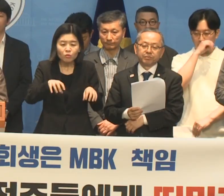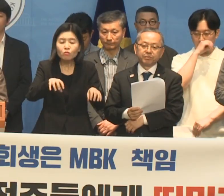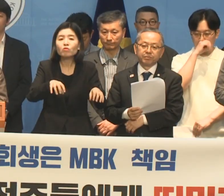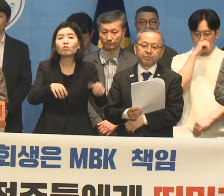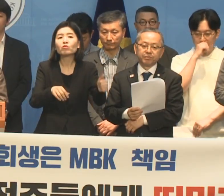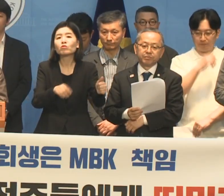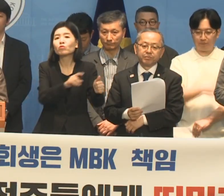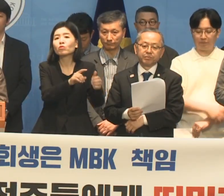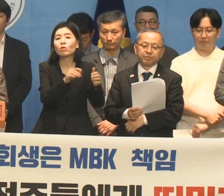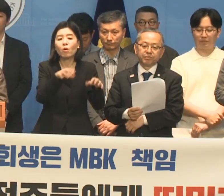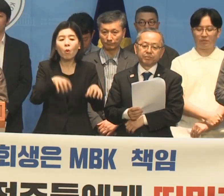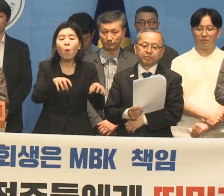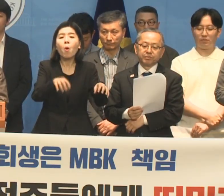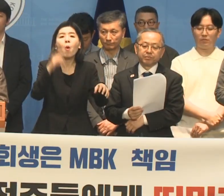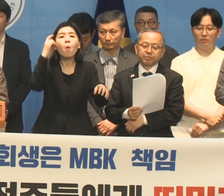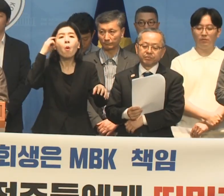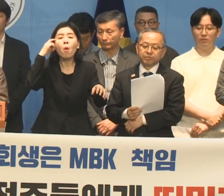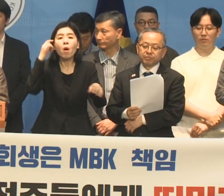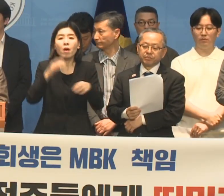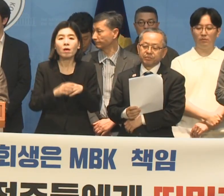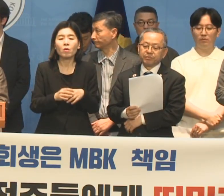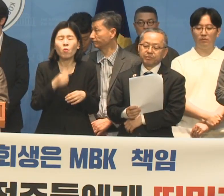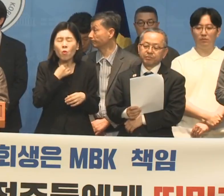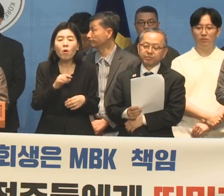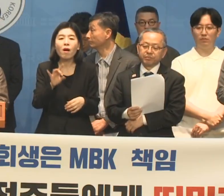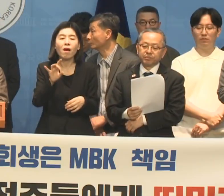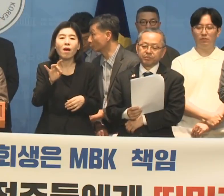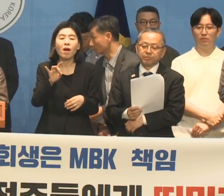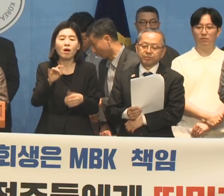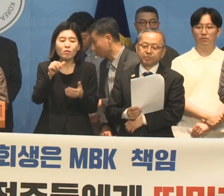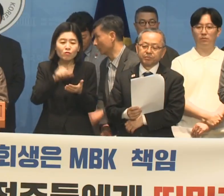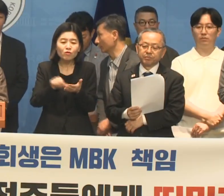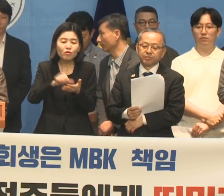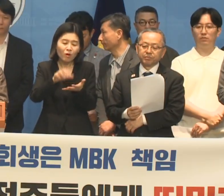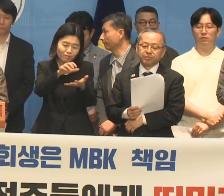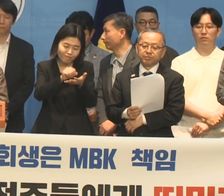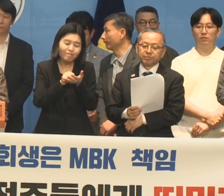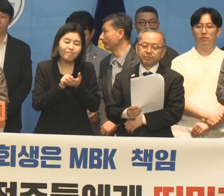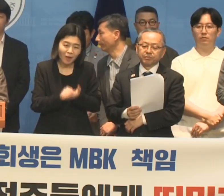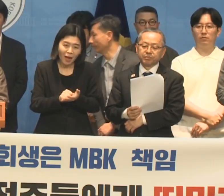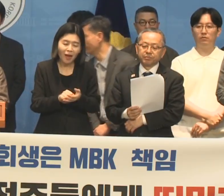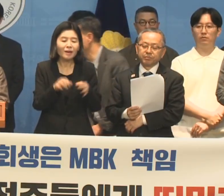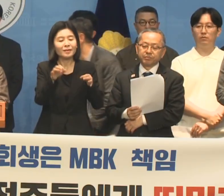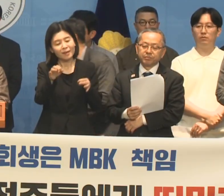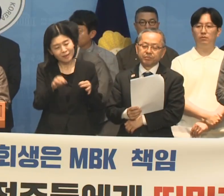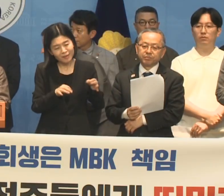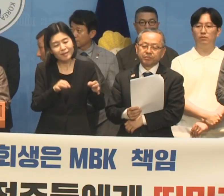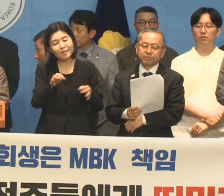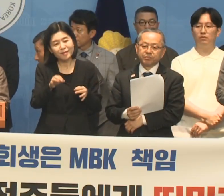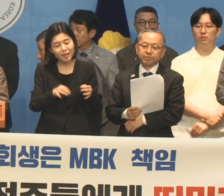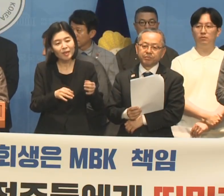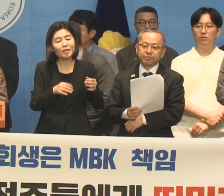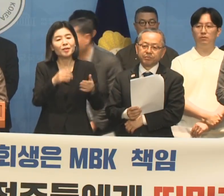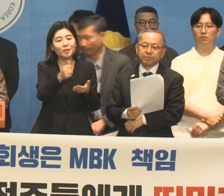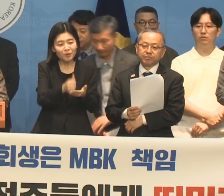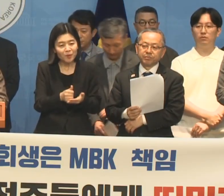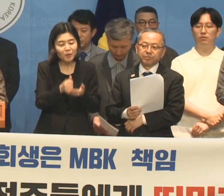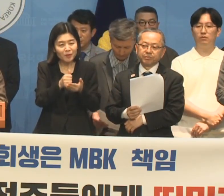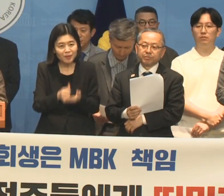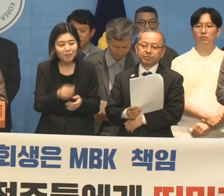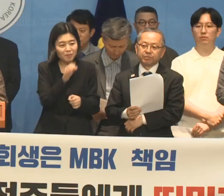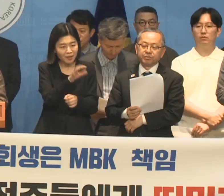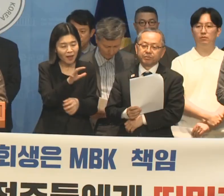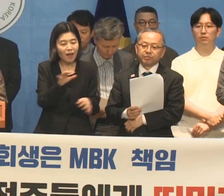이분들이 원하는 것은 단 하나, 팔 물건이 들어오고 장사가 되고 손님이 돌아오는 평범한